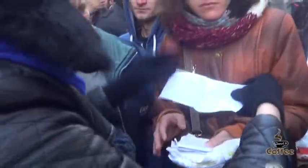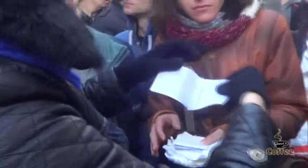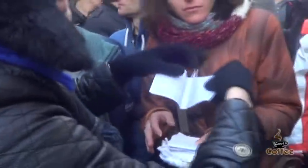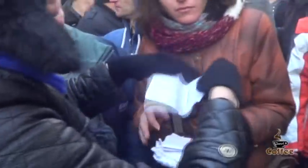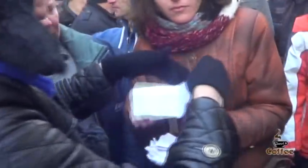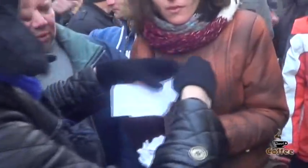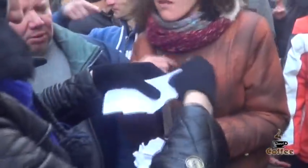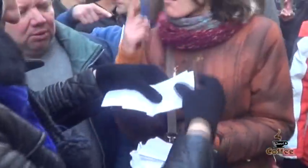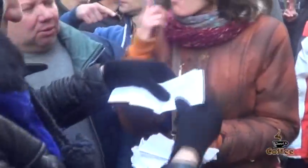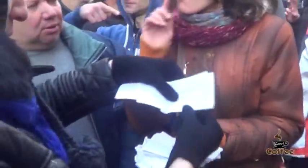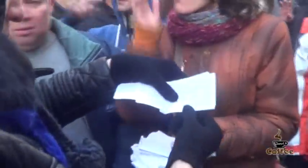Та плата, малко.